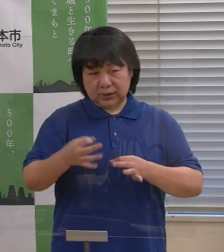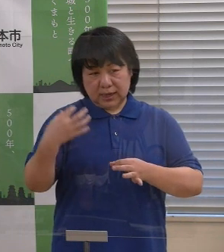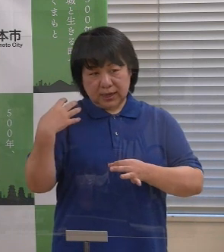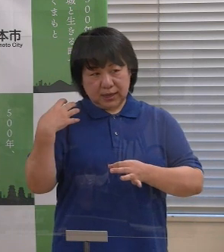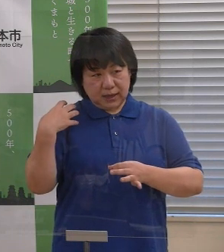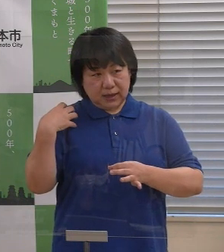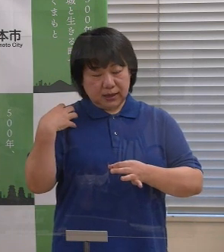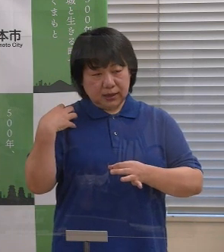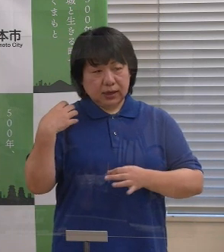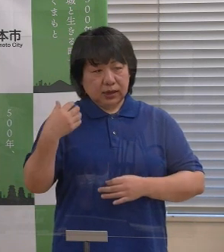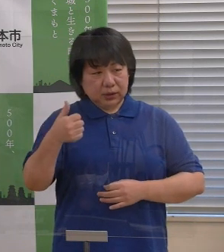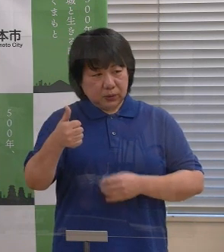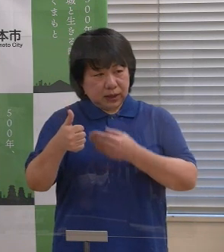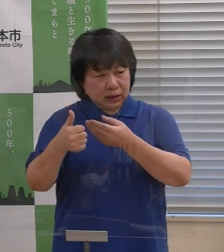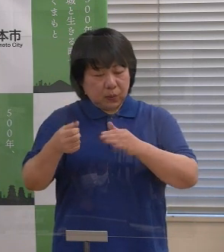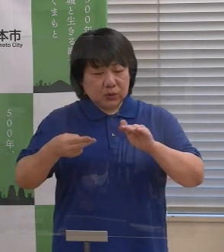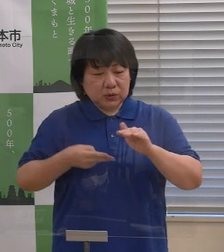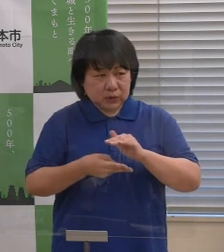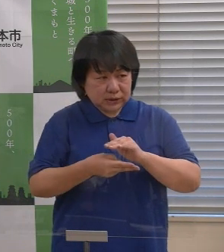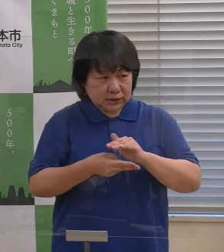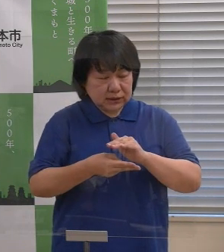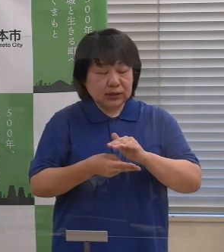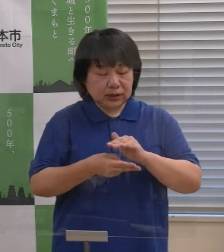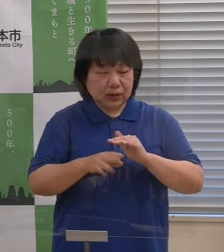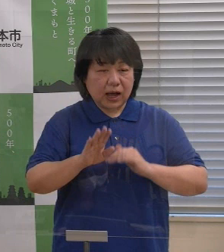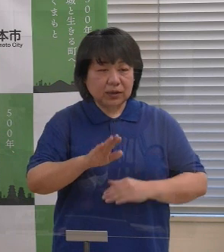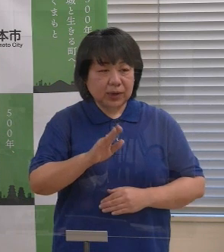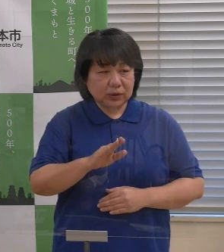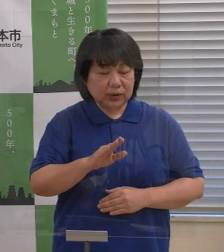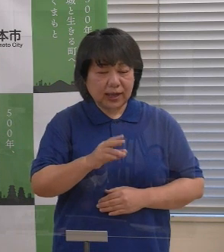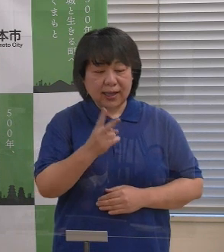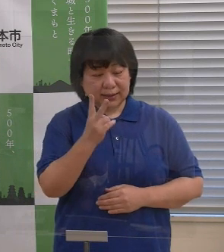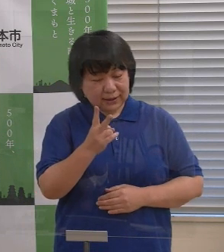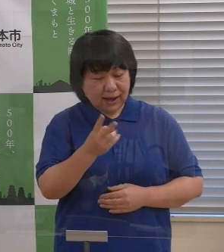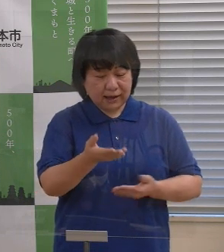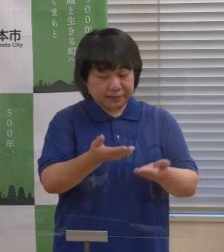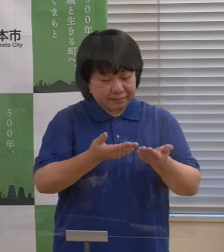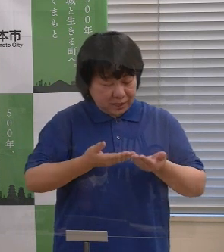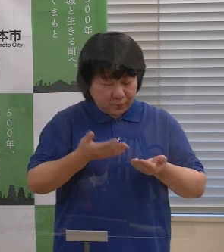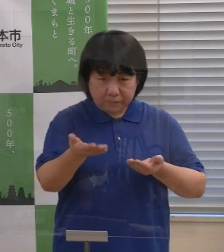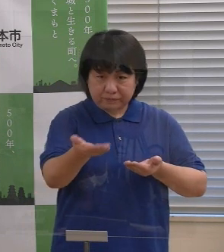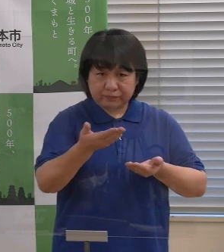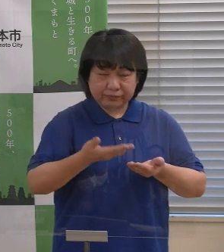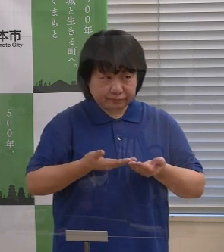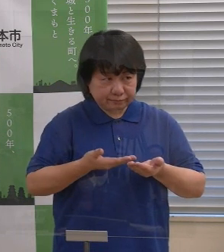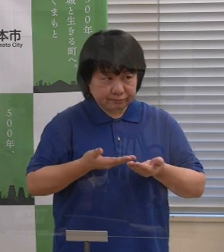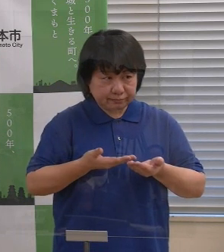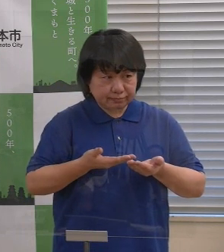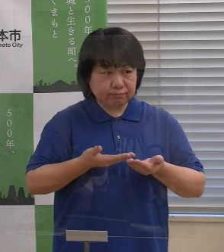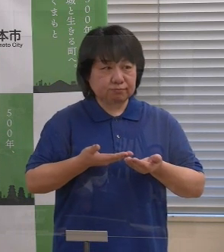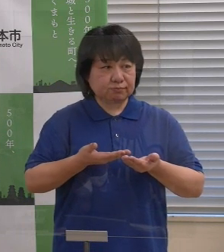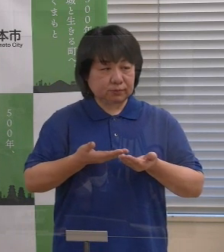ご入院されているというような形がありましたのですが、2回に分けて、名簿をいただいております、